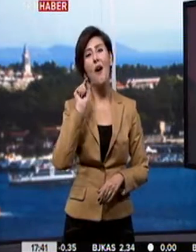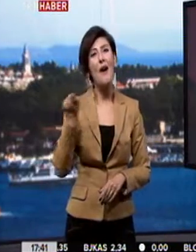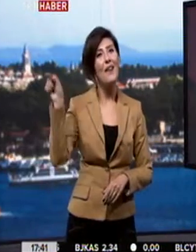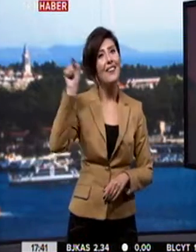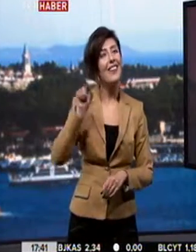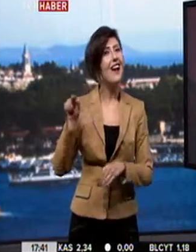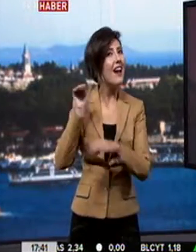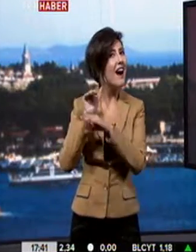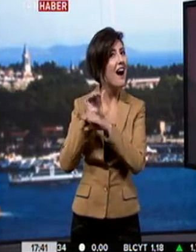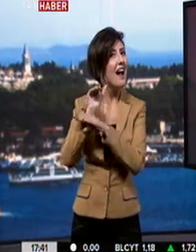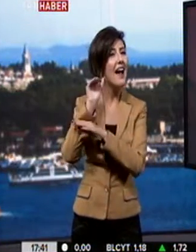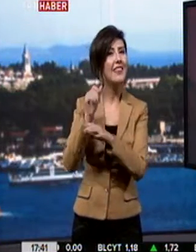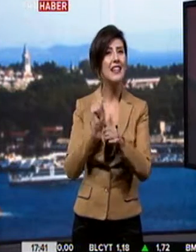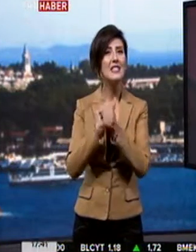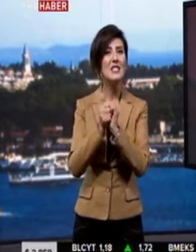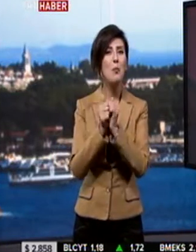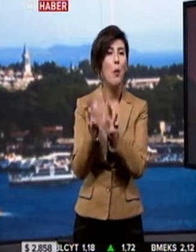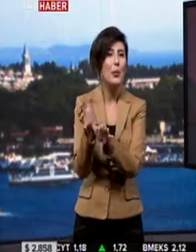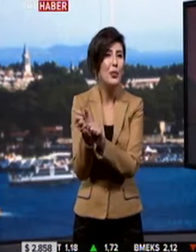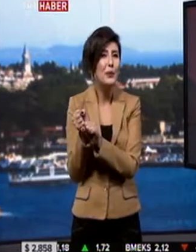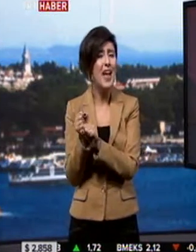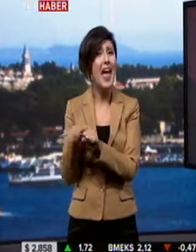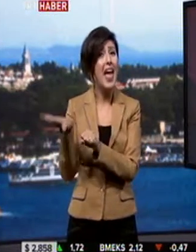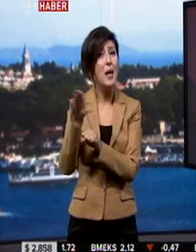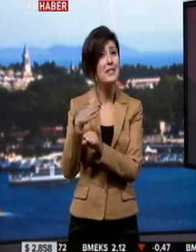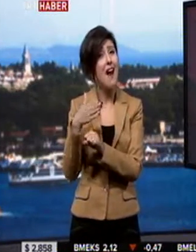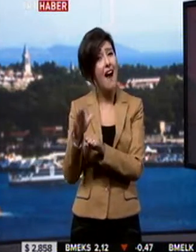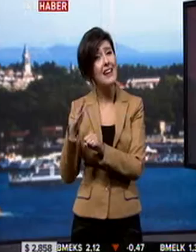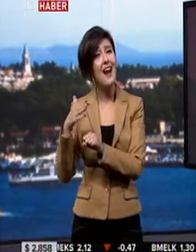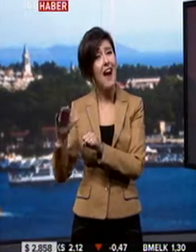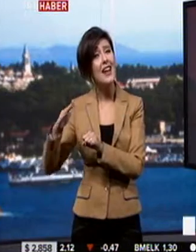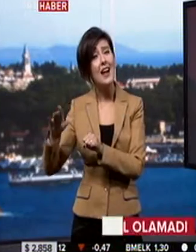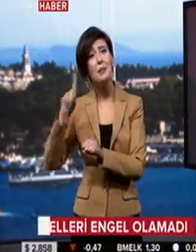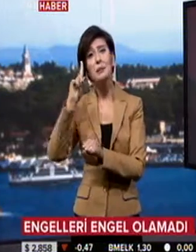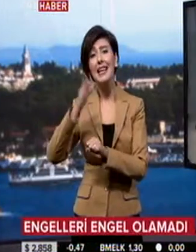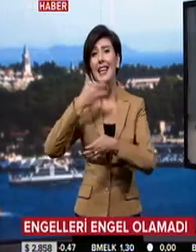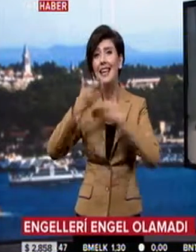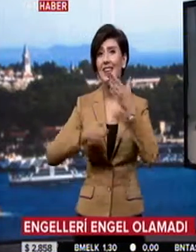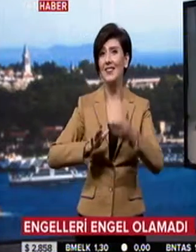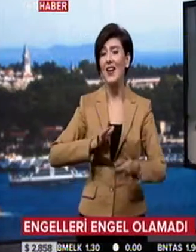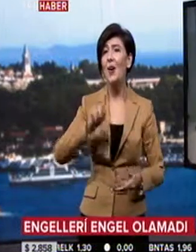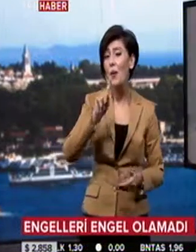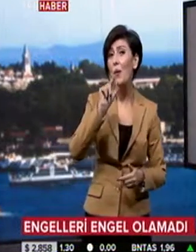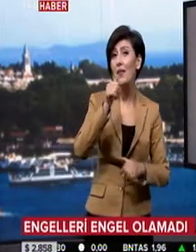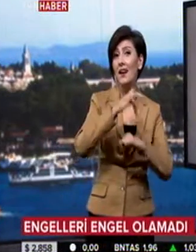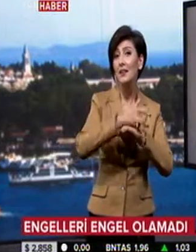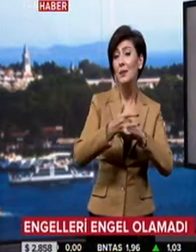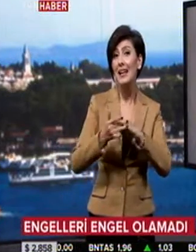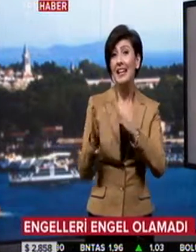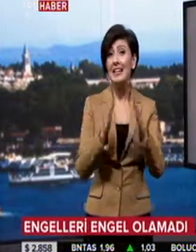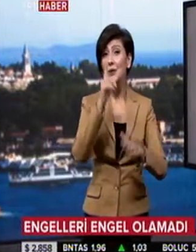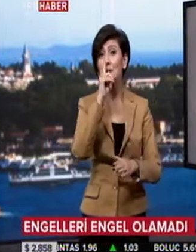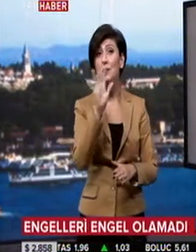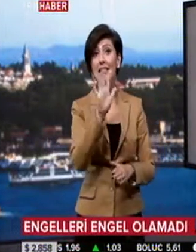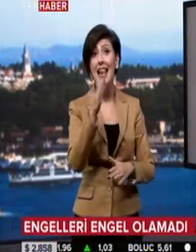Onlar hayata sporla tutundular. Hepsinin de ayrı birer hikayesi var. 16 ülkeden